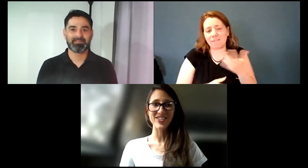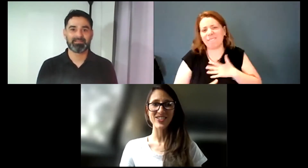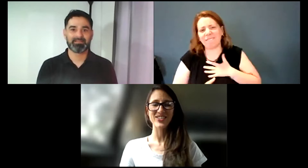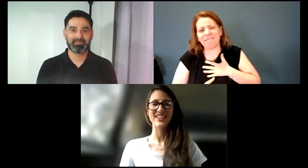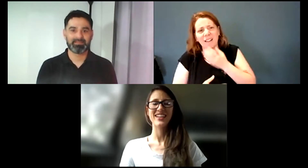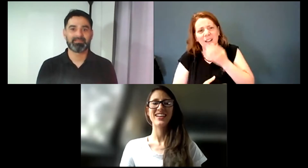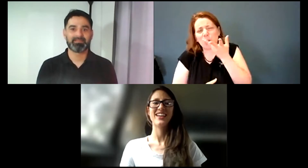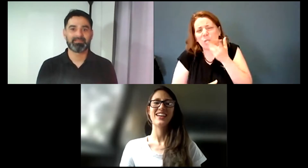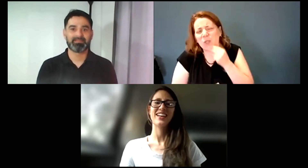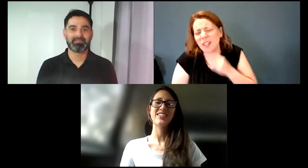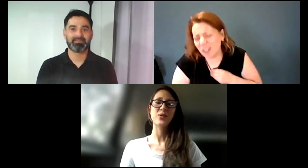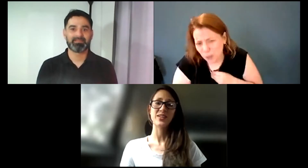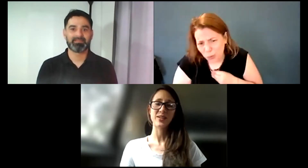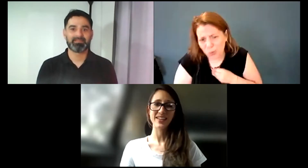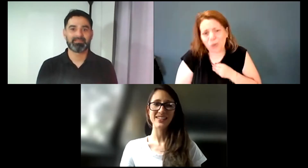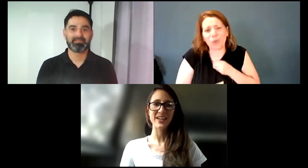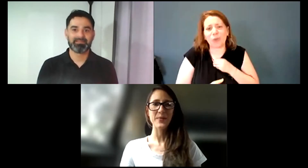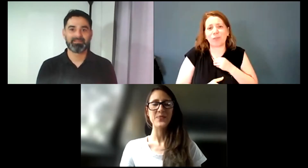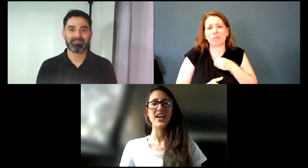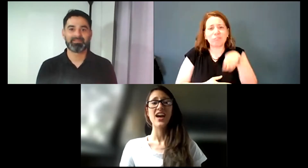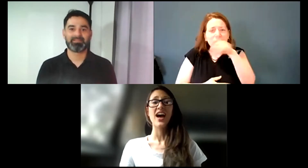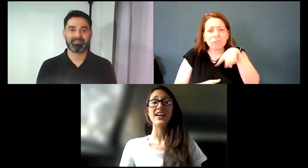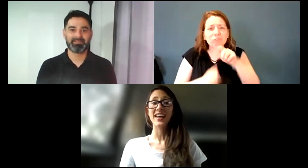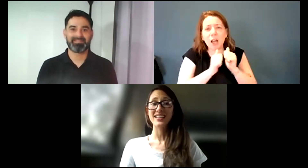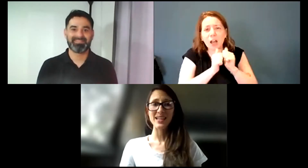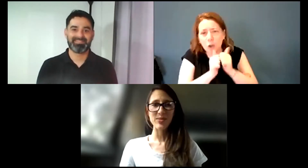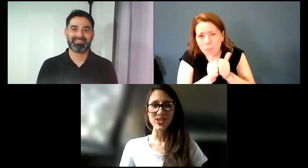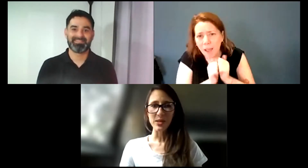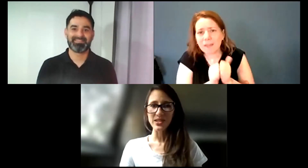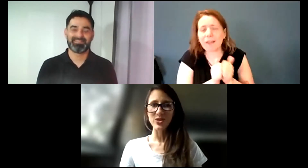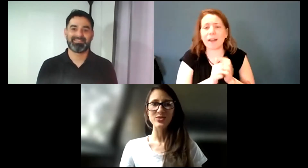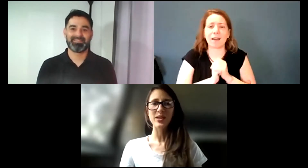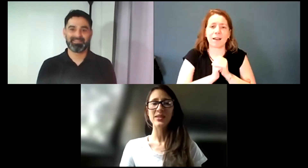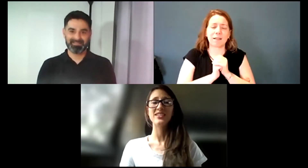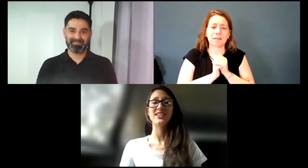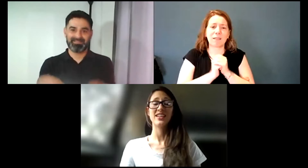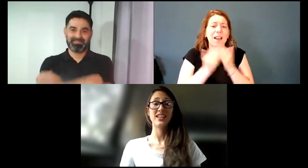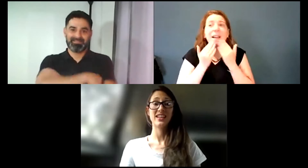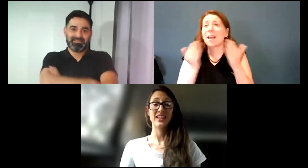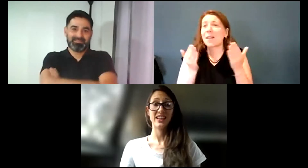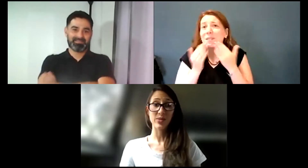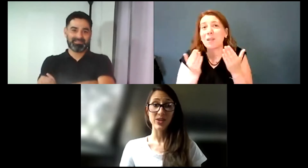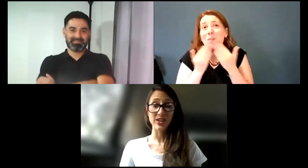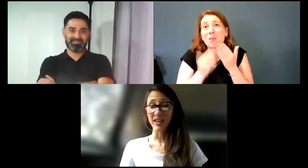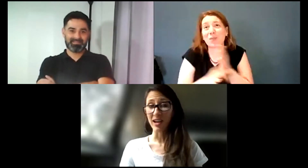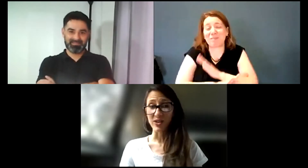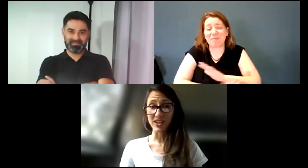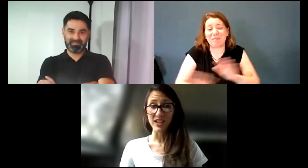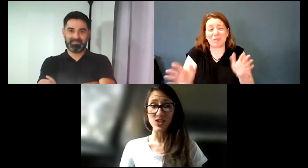acompañarnos en este cuatrimestre. Agradecemos absolutamente desde la